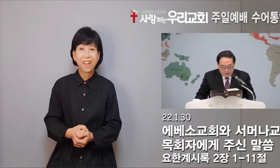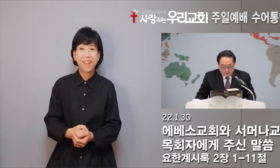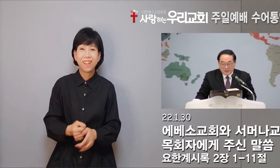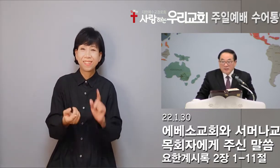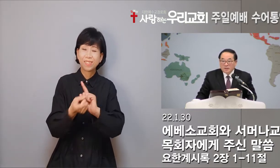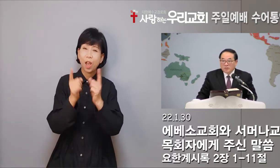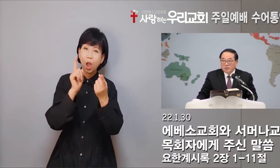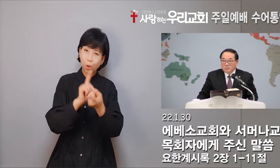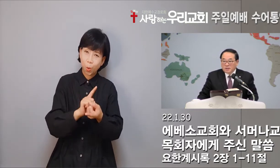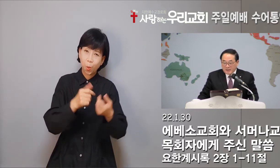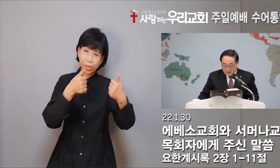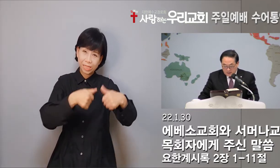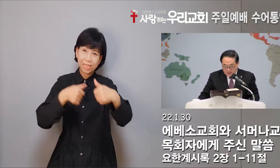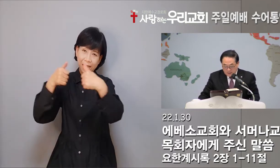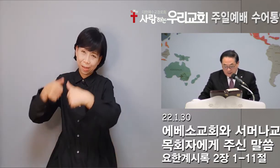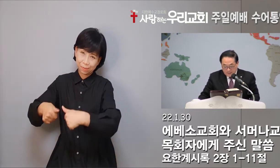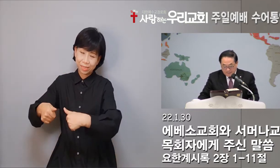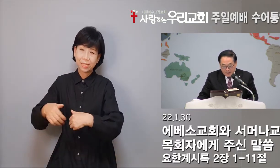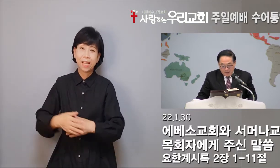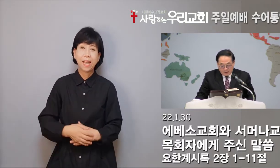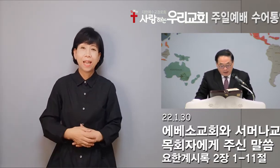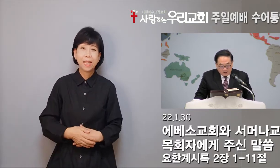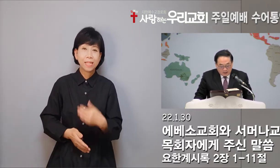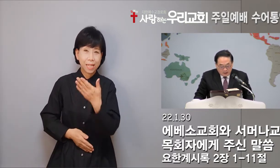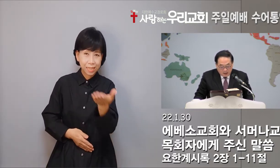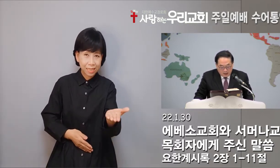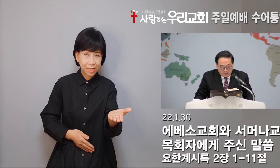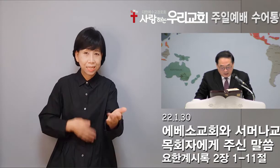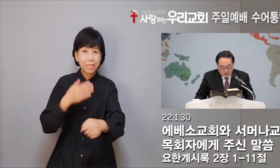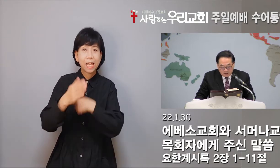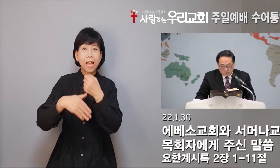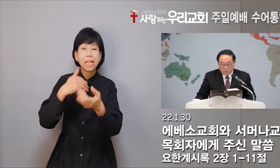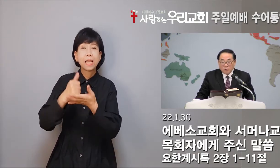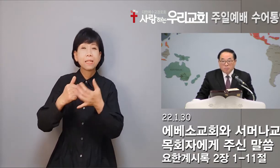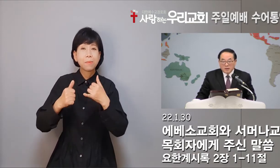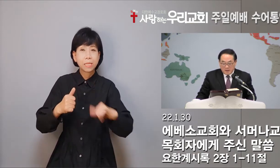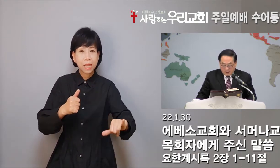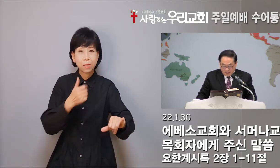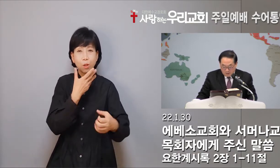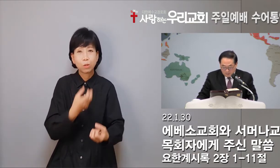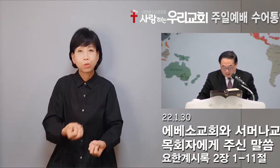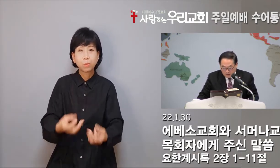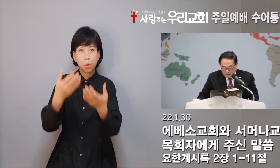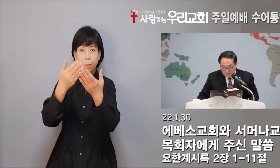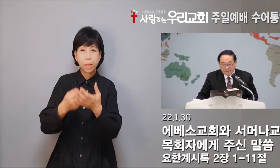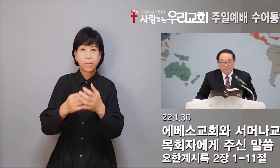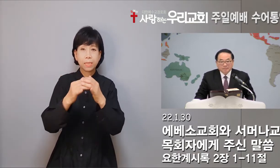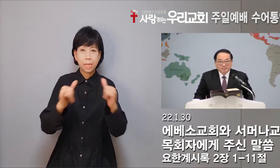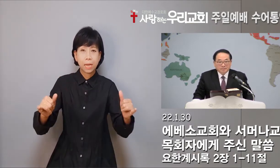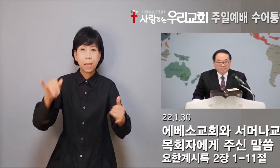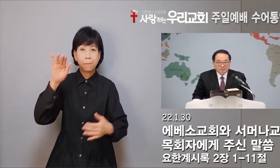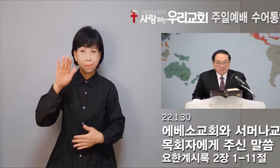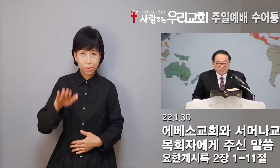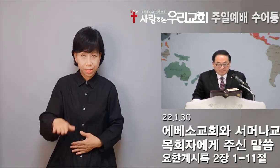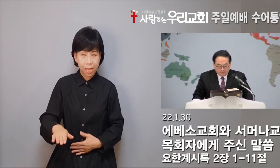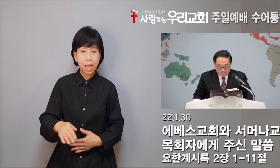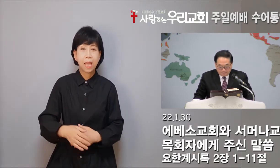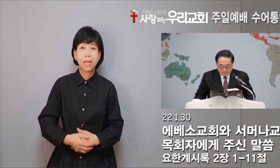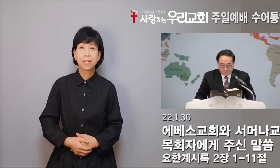앞뒤에 옆자리에 계시는 성도님 인사하겠습니다. 당신은 하나님의 자녀 축복받는 사람입니다.